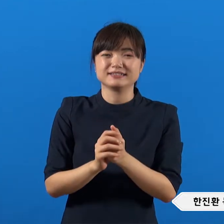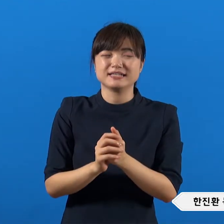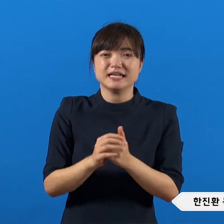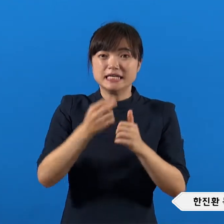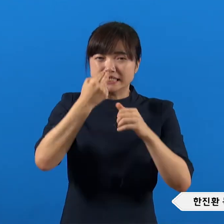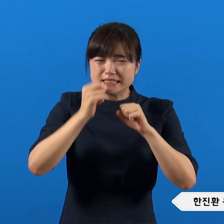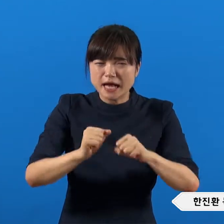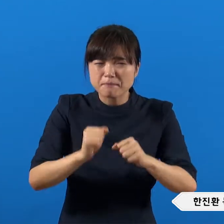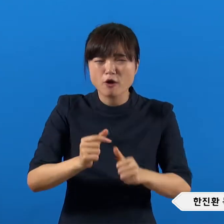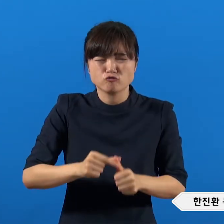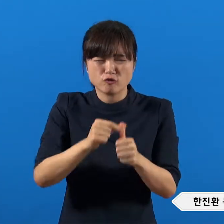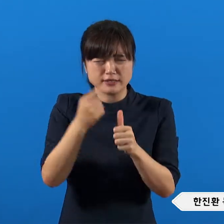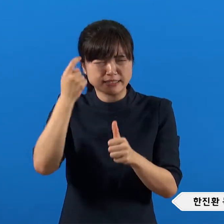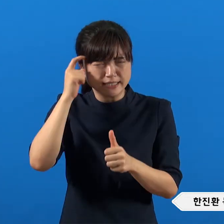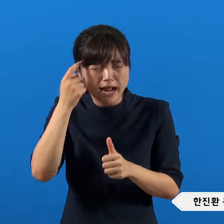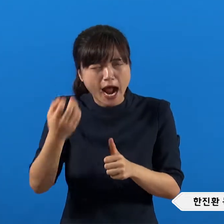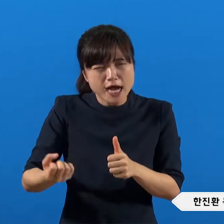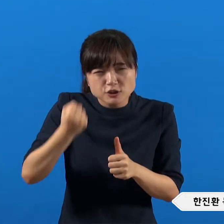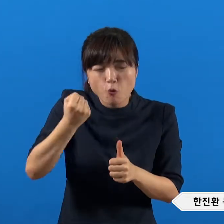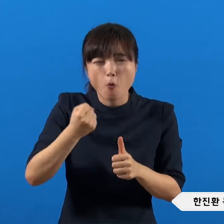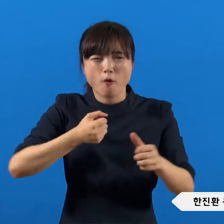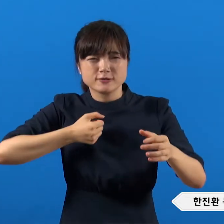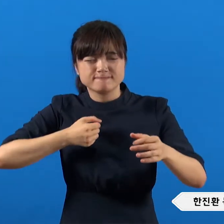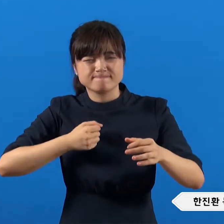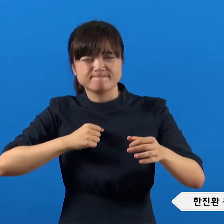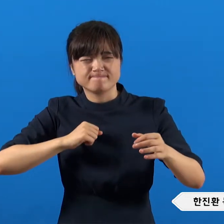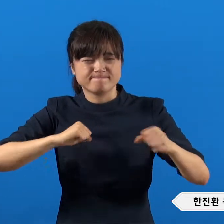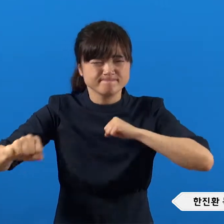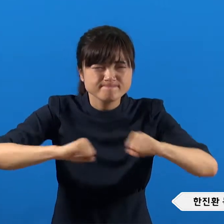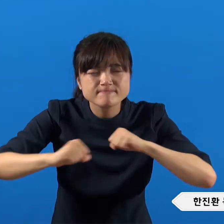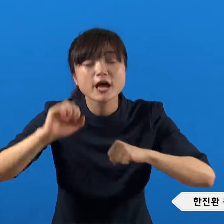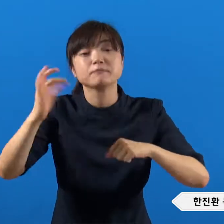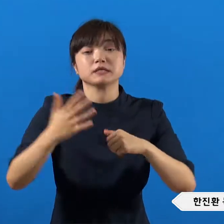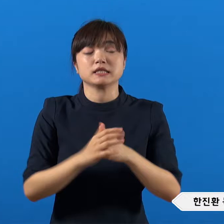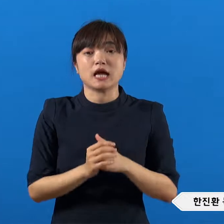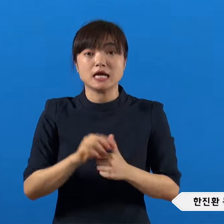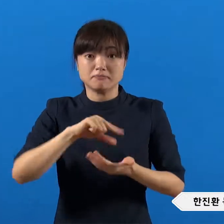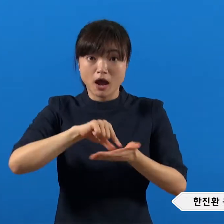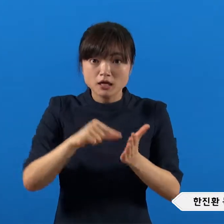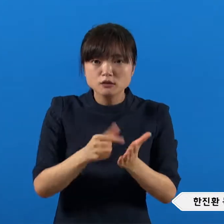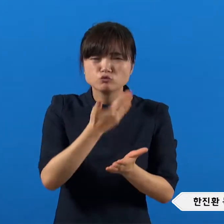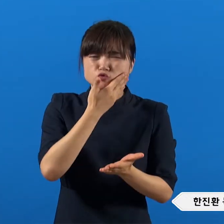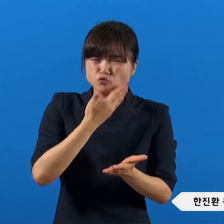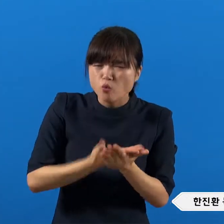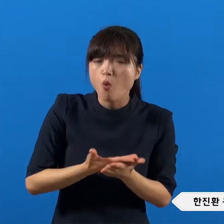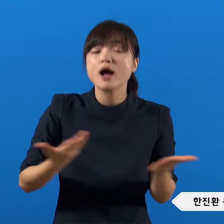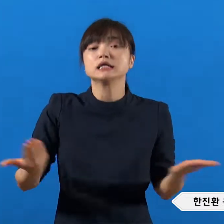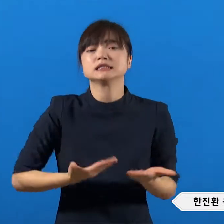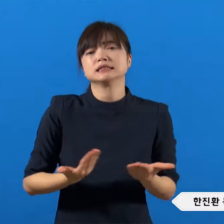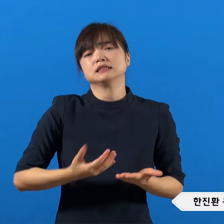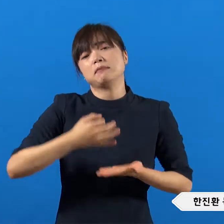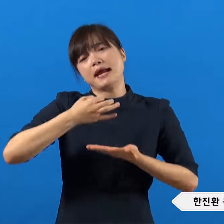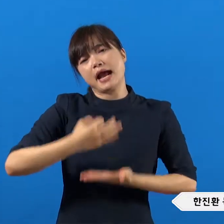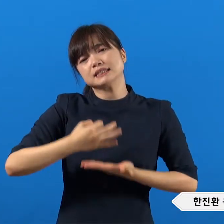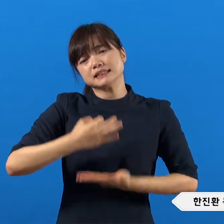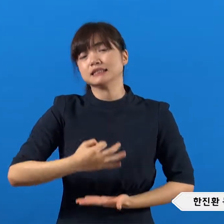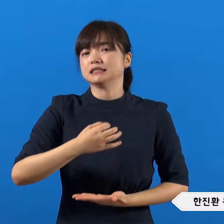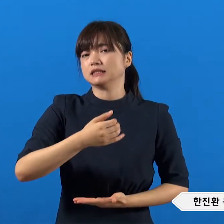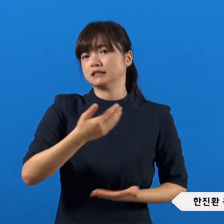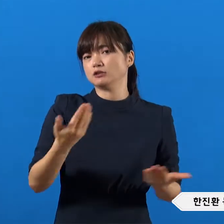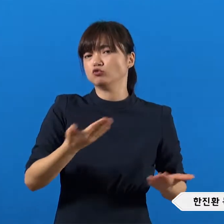구원할 그런 생각, 그런 마인드를 가져야 됩니다. 그만큼 그것은 소중하고 가치 있는 일이기 때문입니다.